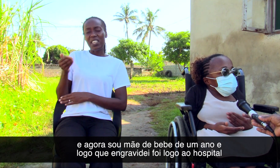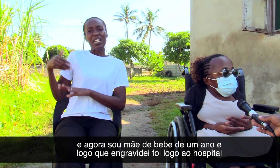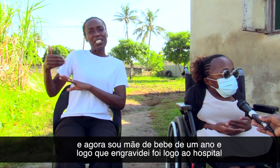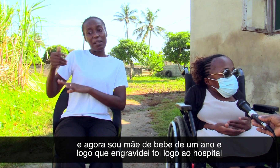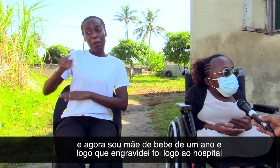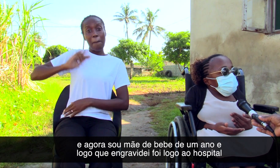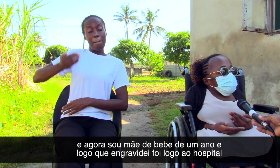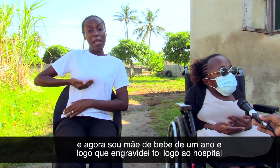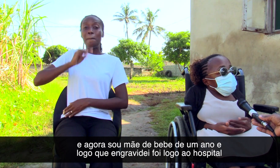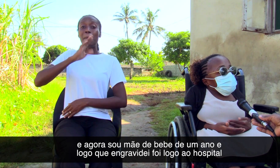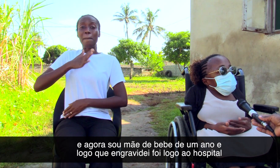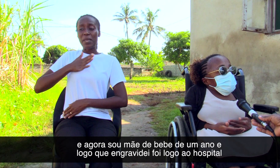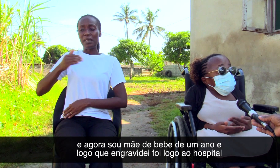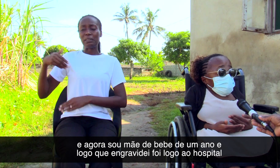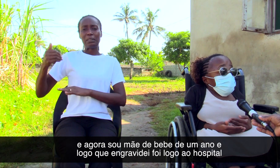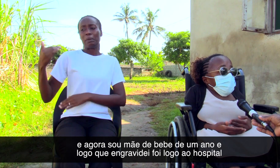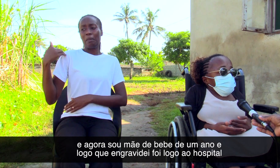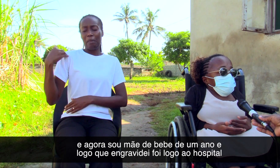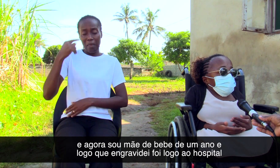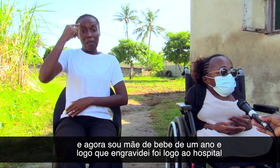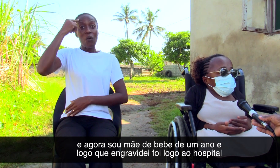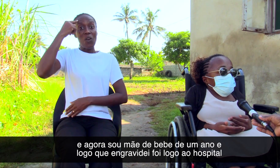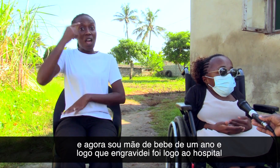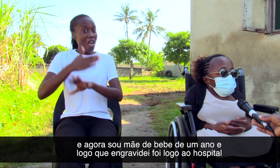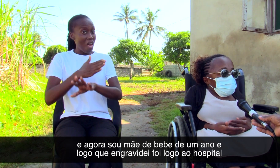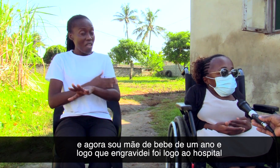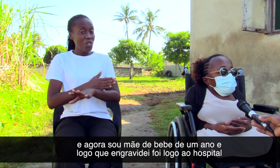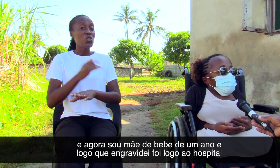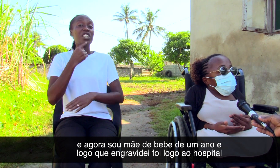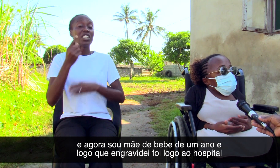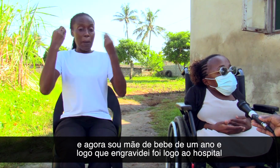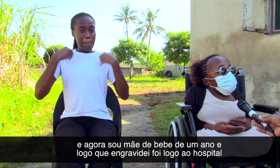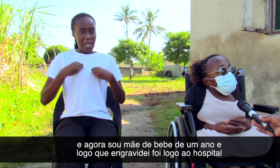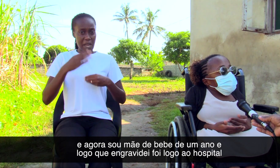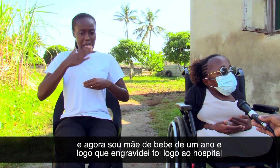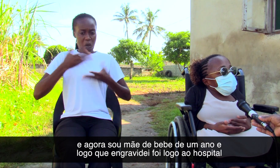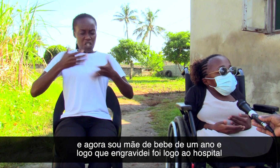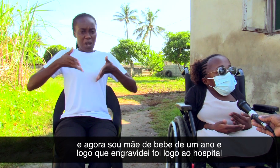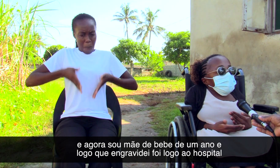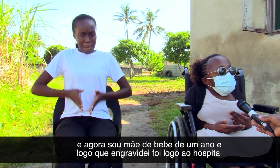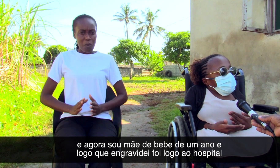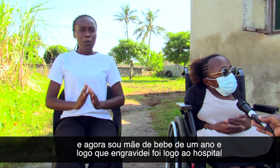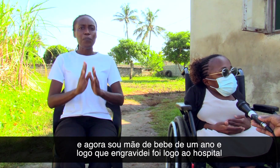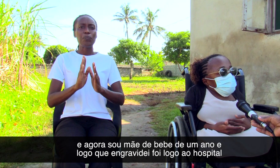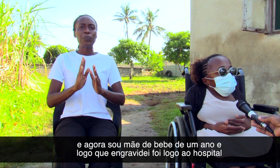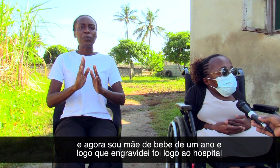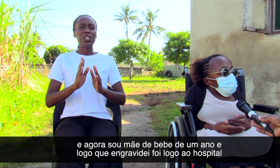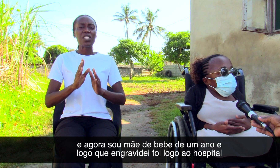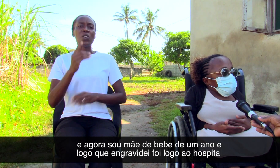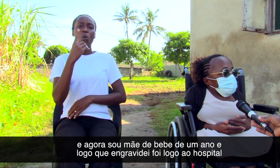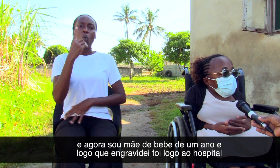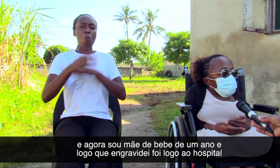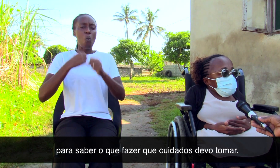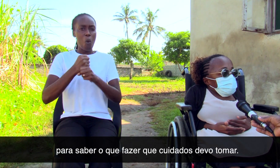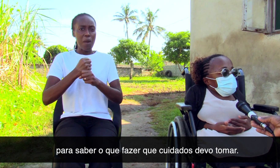que a doutora falou, tudo mais. Eu já sou mãe de uma bebê de 1 ano e quando engravidei ela, carregou-me logo